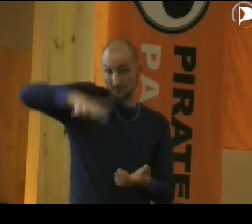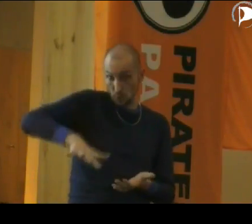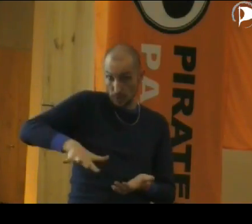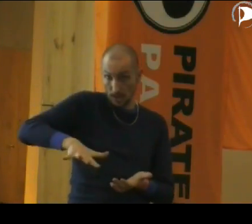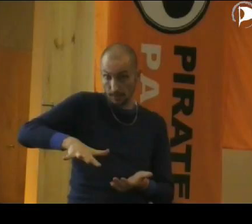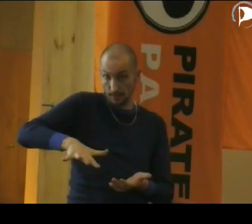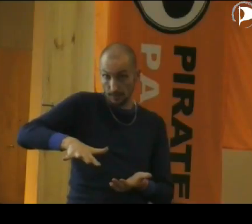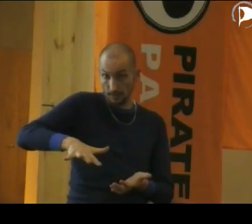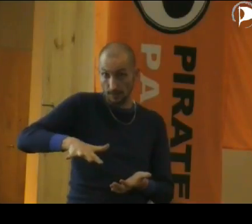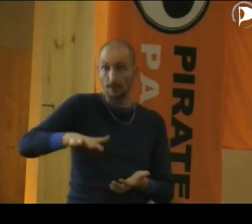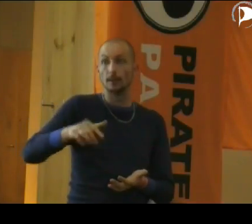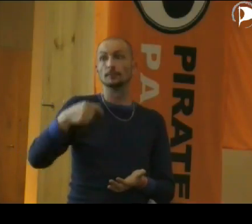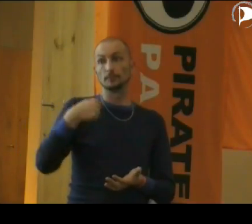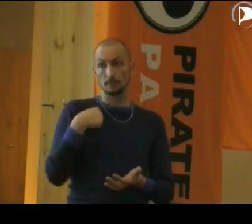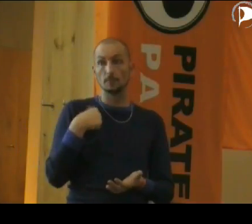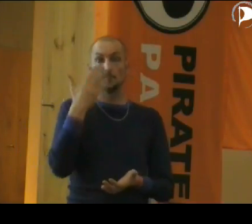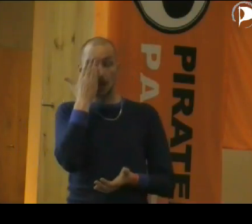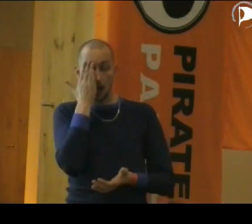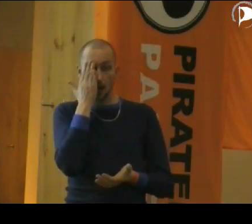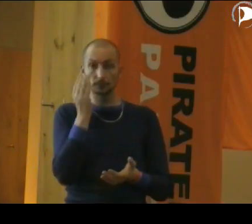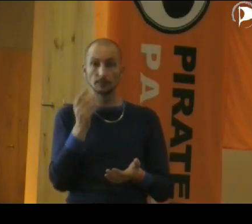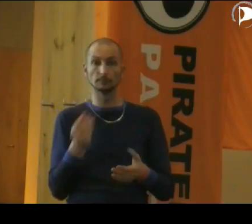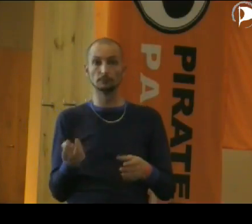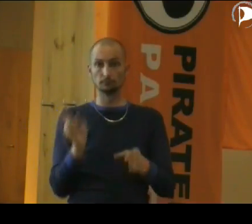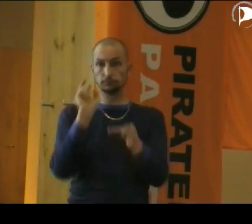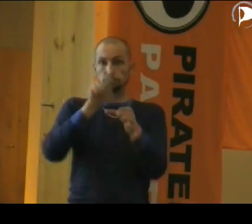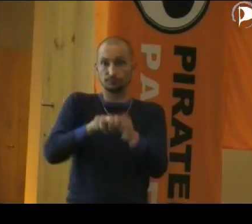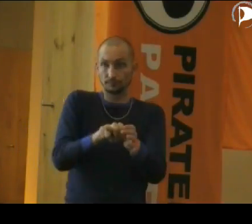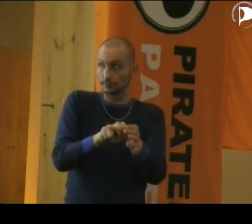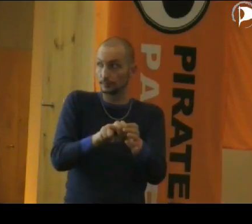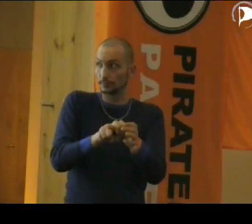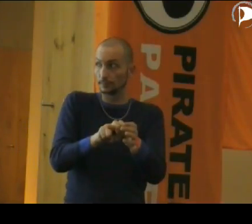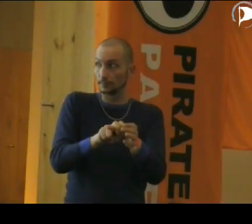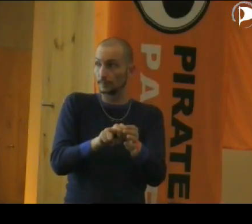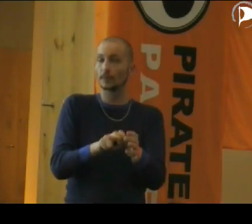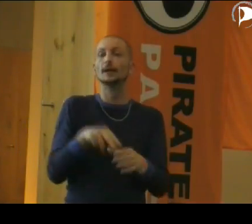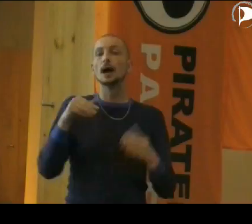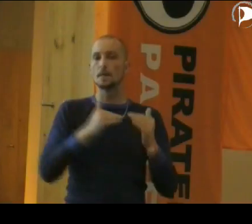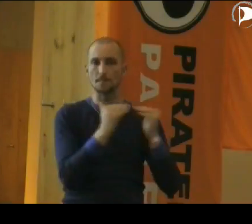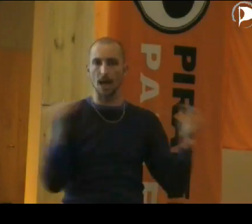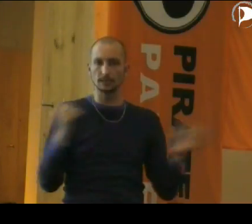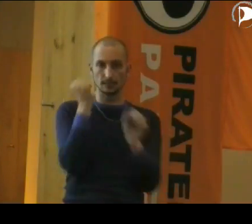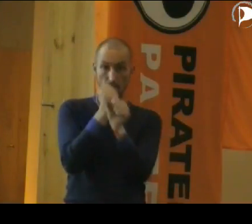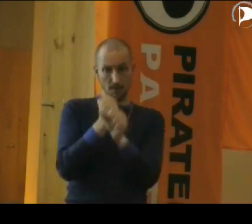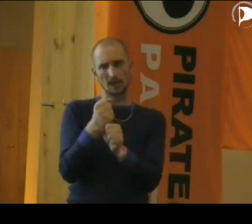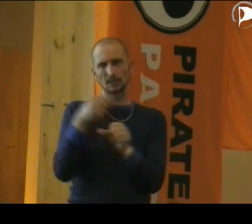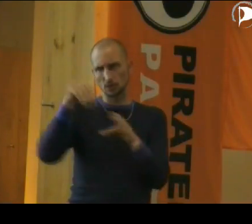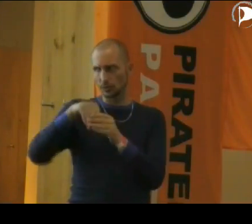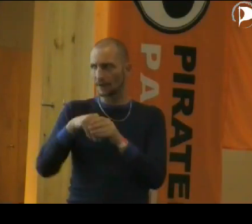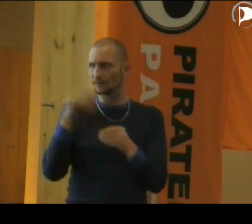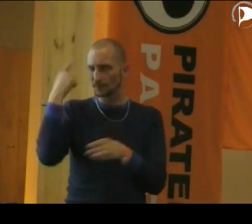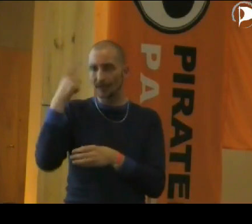wein durch beginnt eigentlich basisarbeit leisten im rahmen der